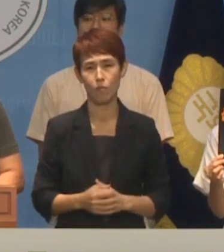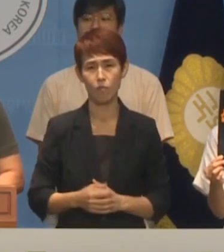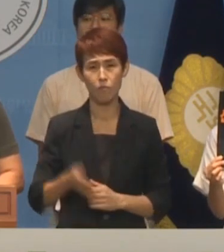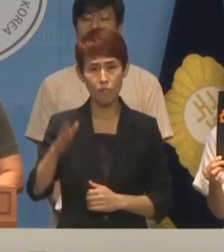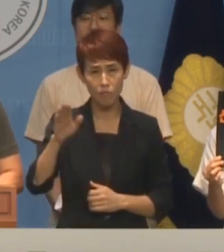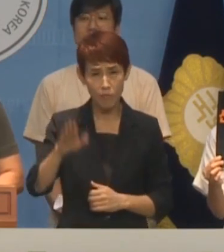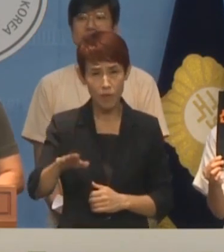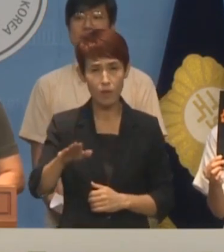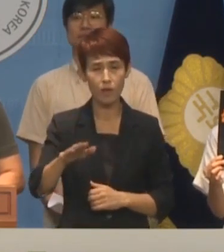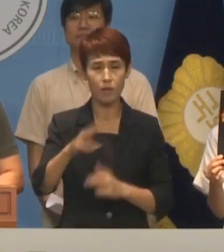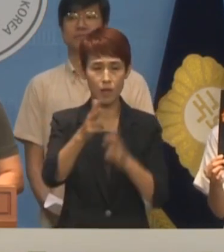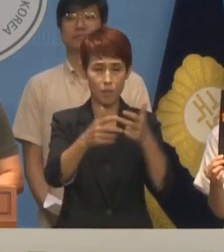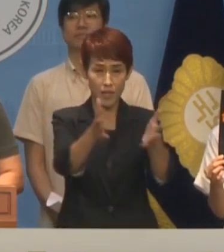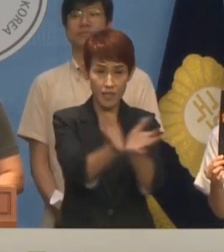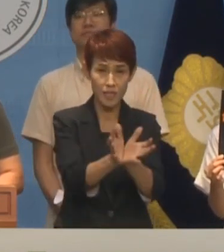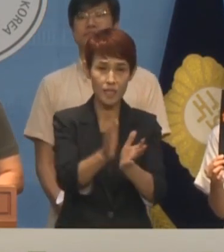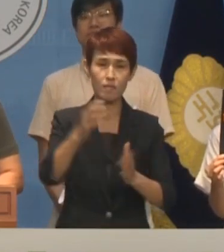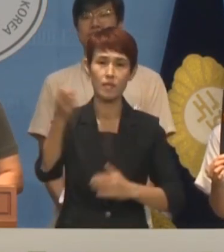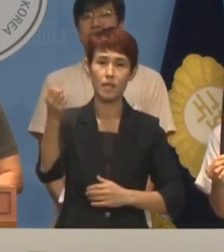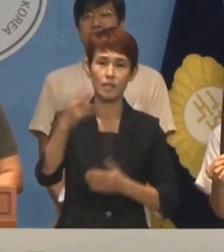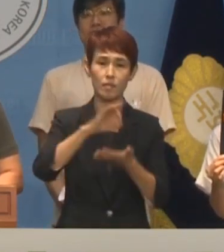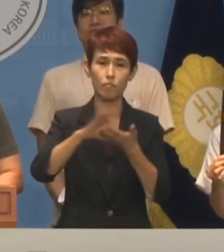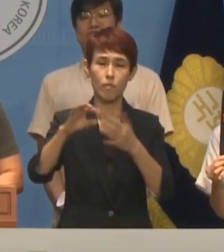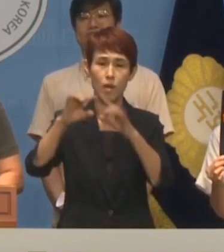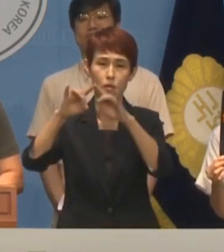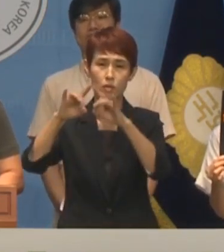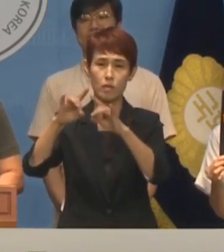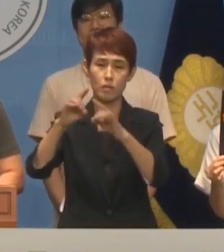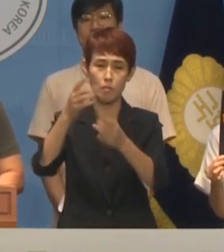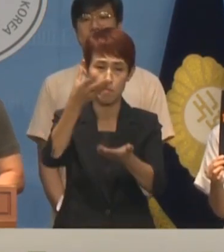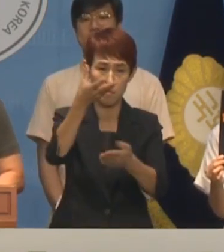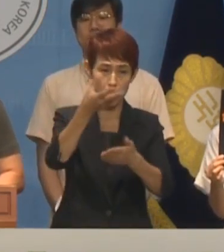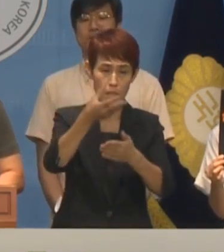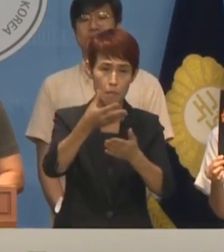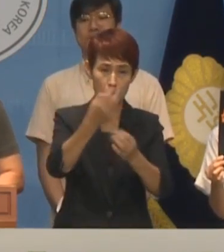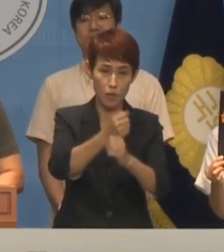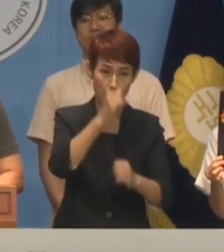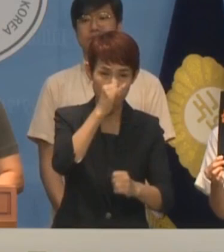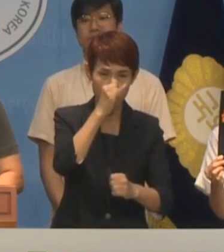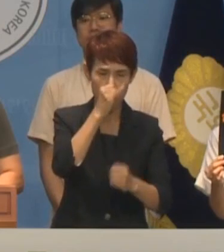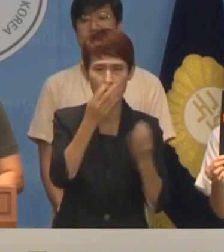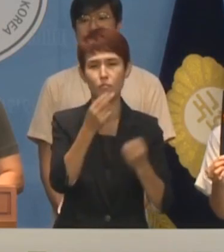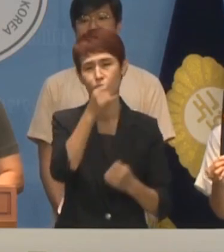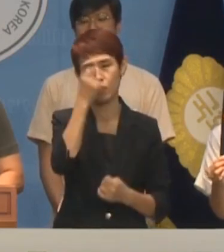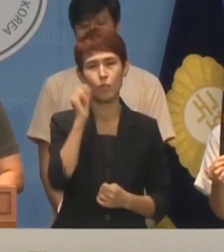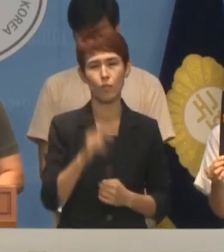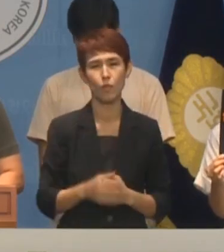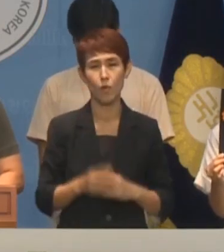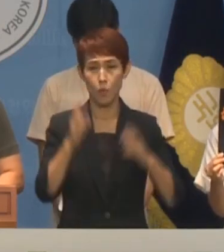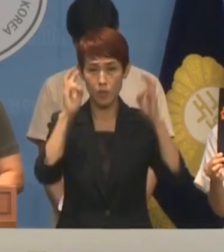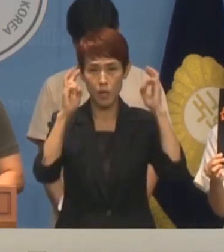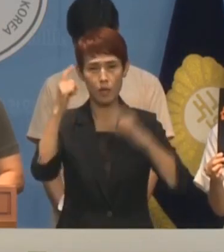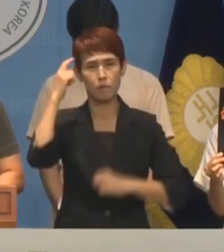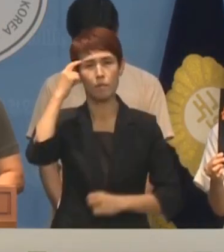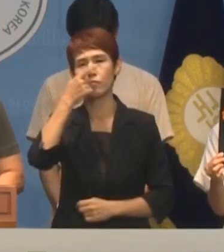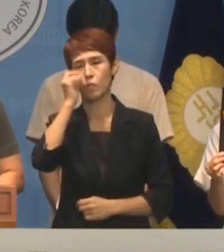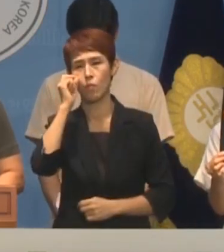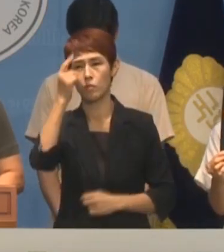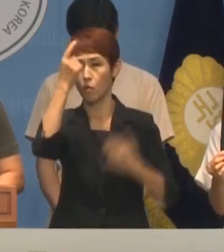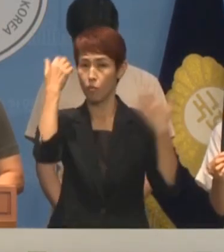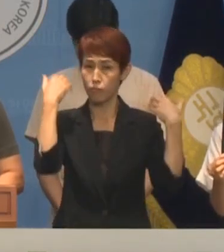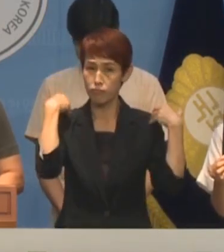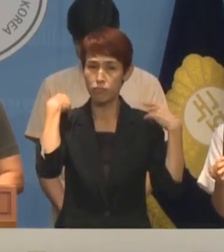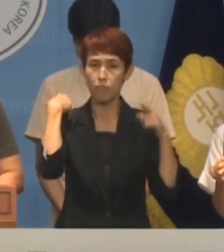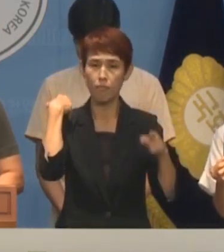현실에서는 산업단지의 재생에너지 설치 비중은 매우 미약한 수준입니다. 개별 기업의 인식 부족, 정부와 지자체의